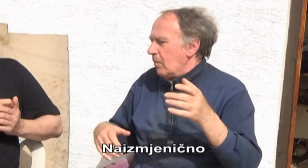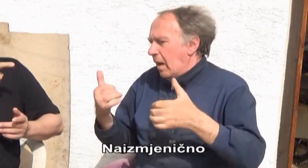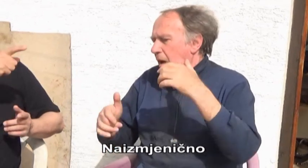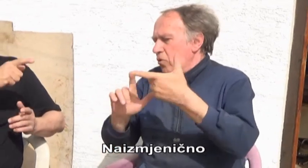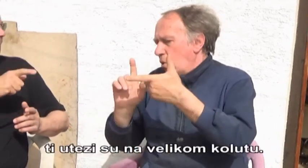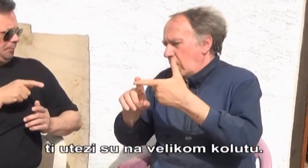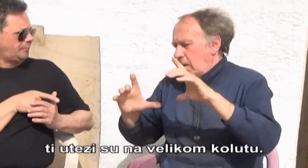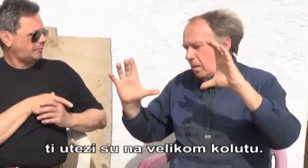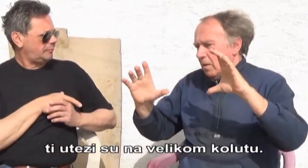Znači on...